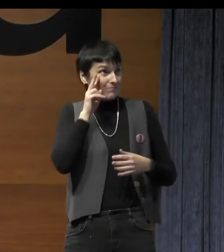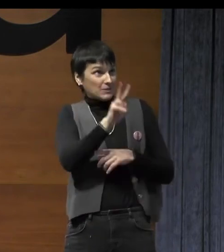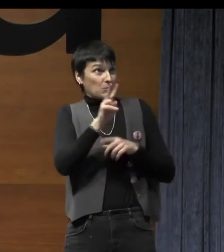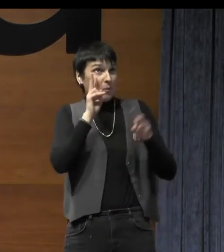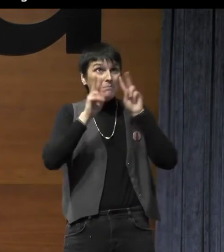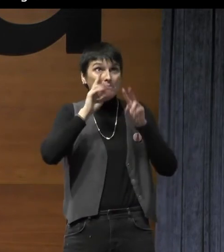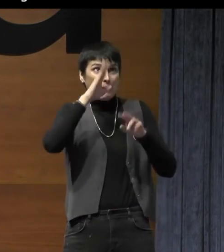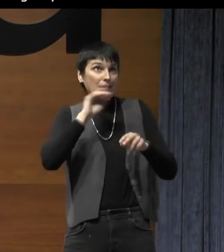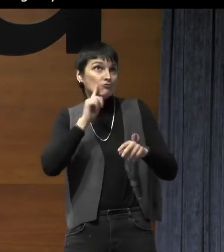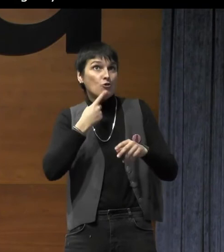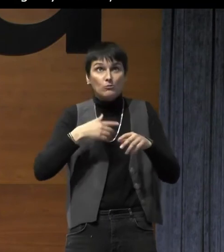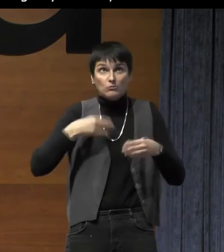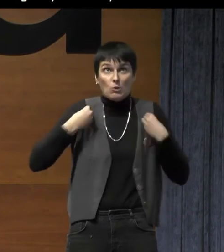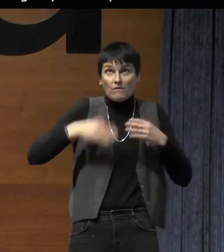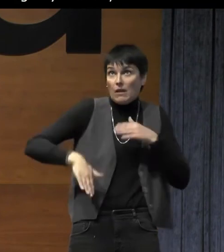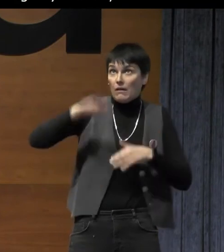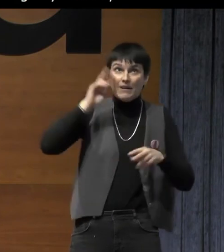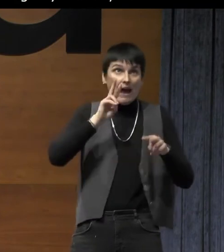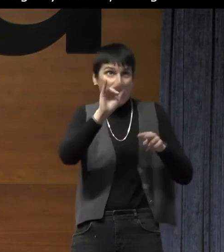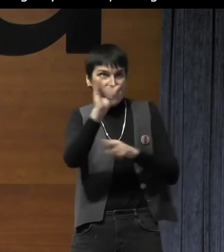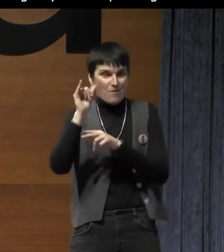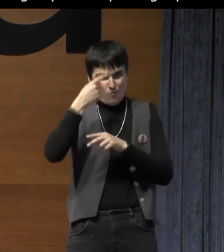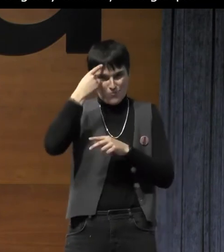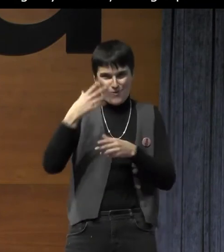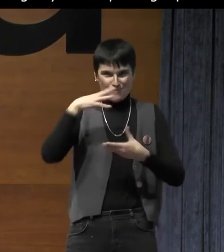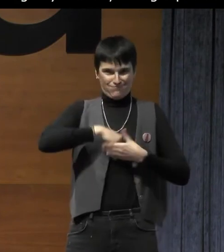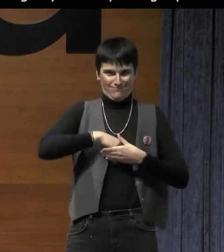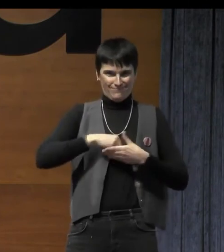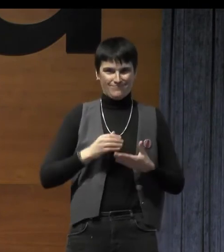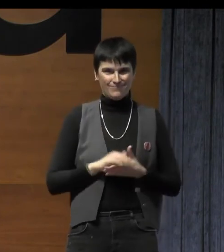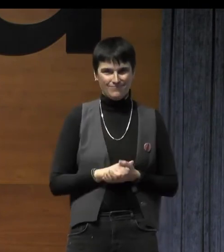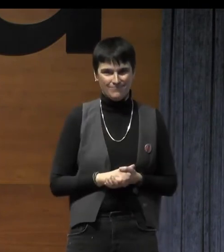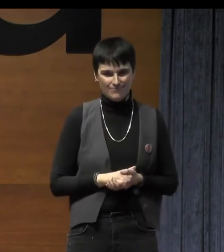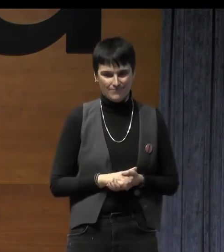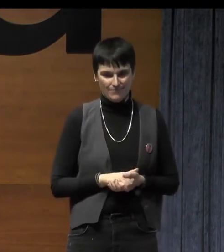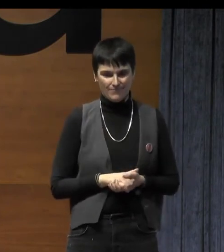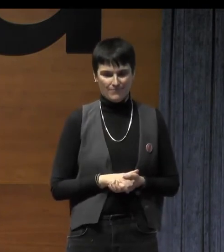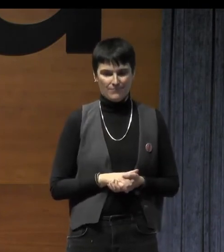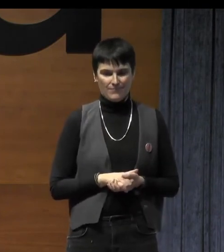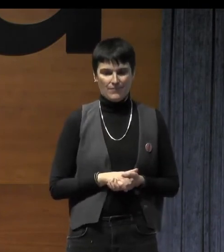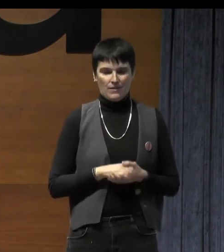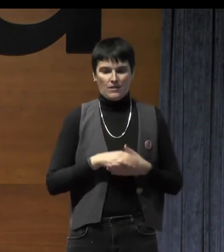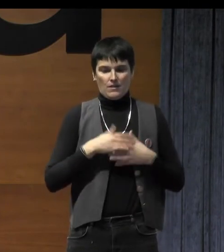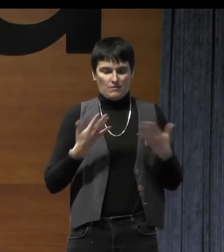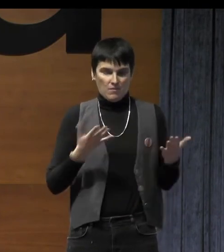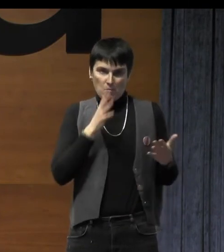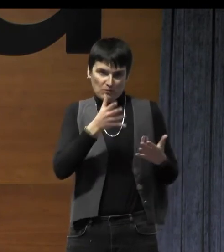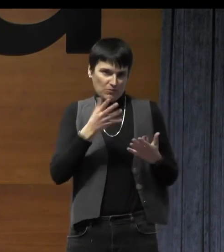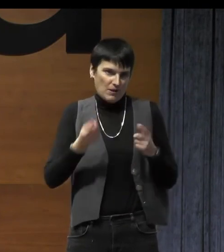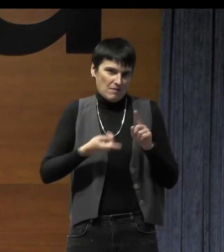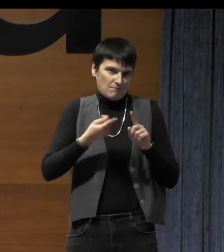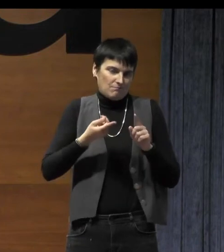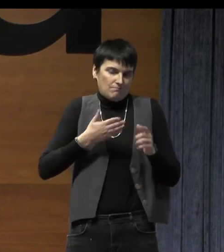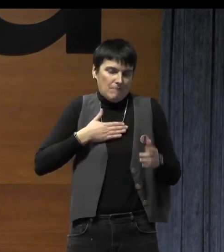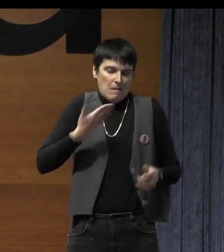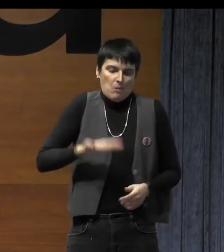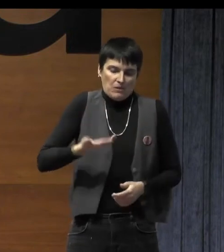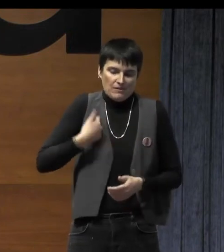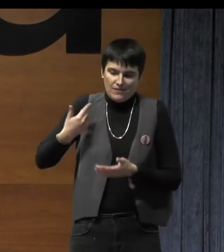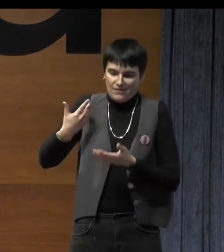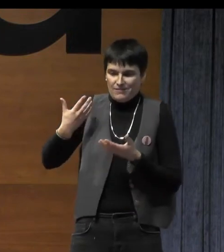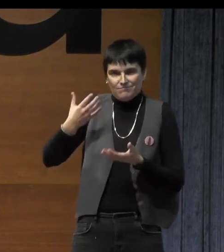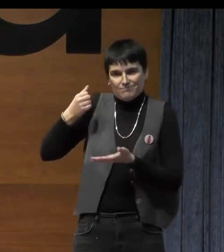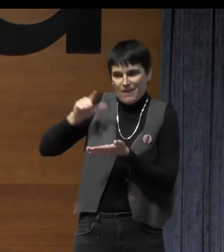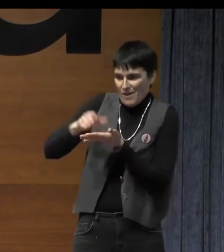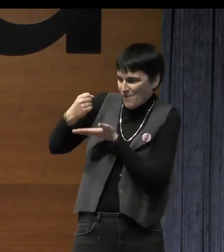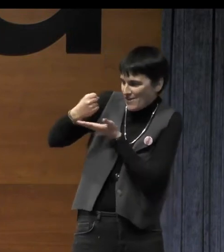va junto y es intrínseco. Mis padres son sordos y yo he crecido con la lengua de